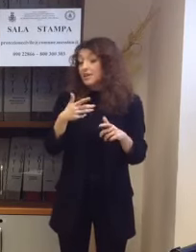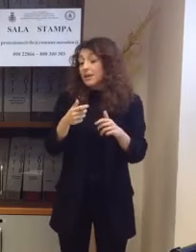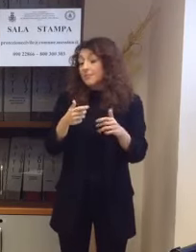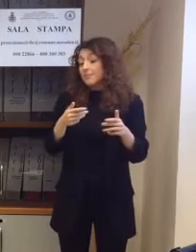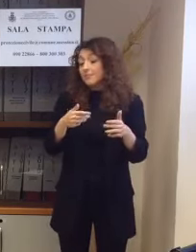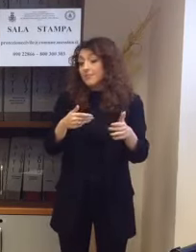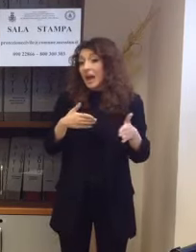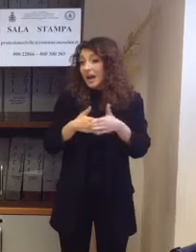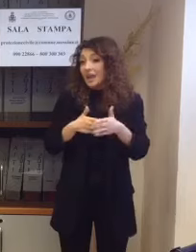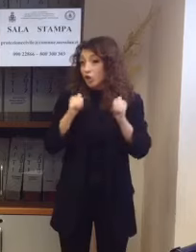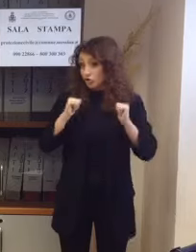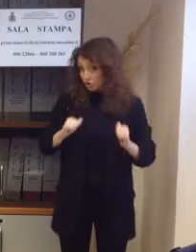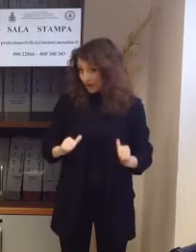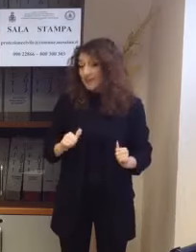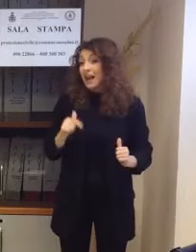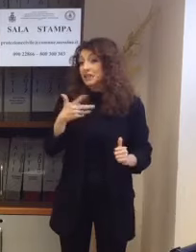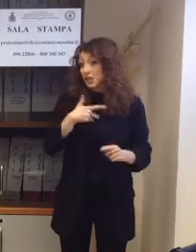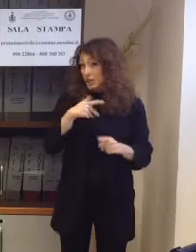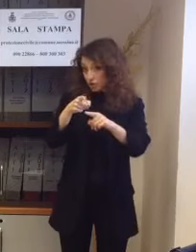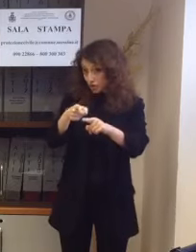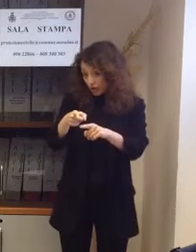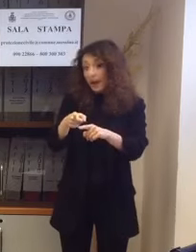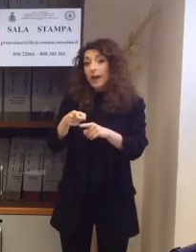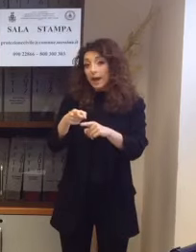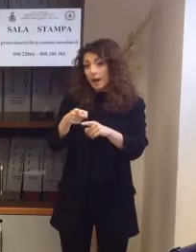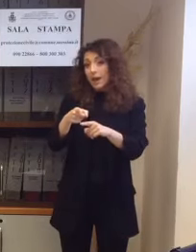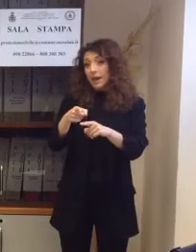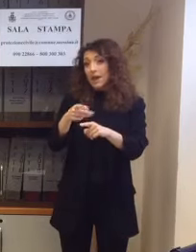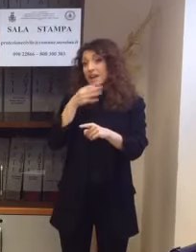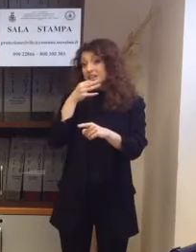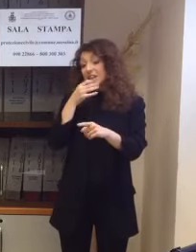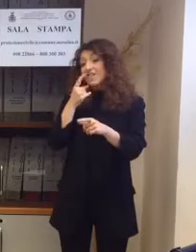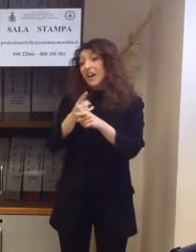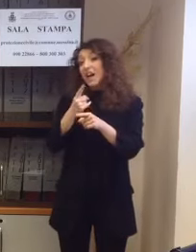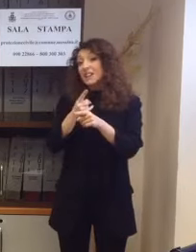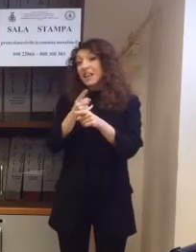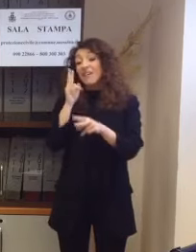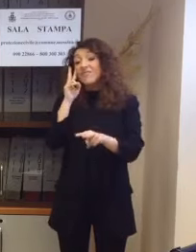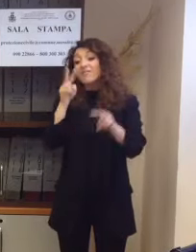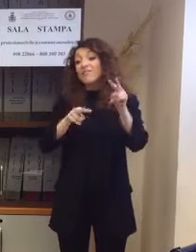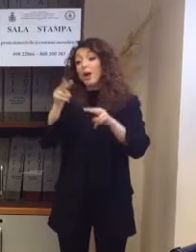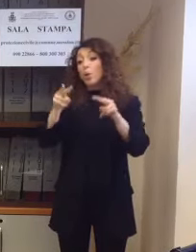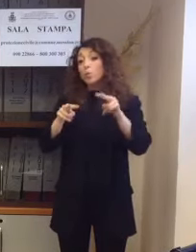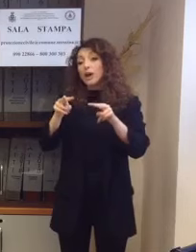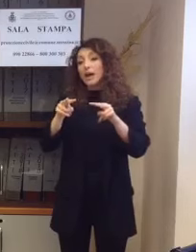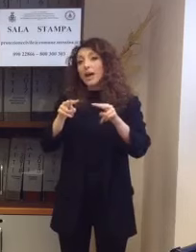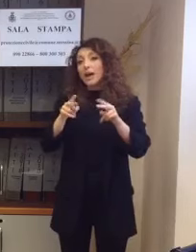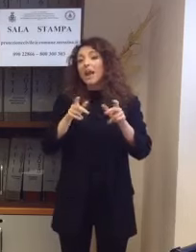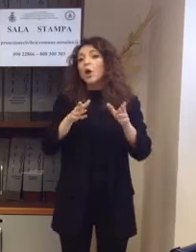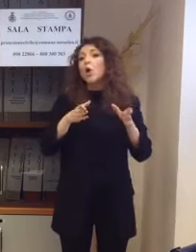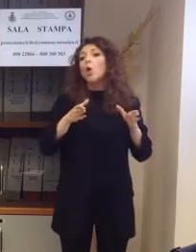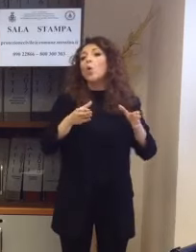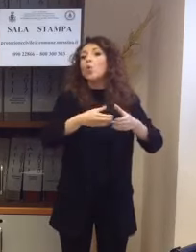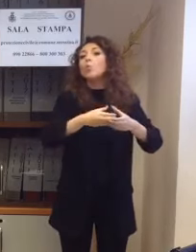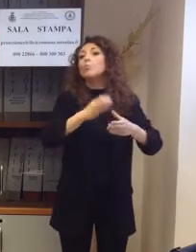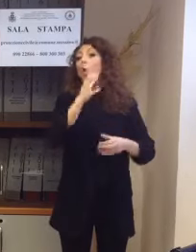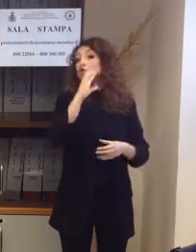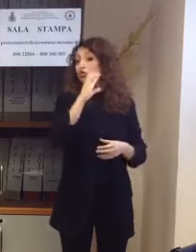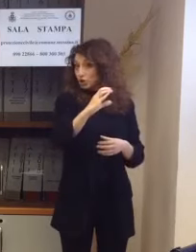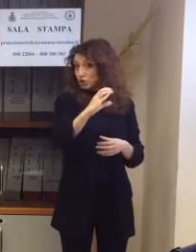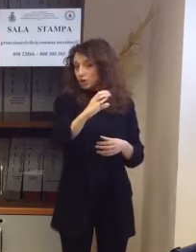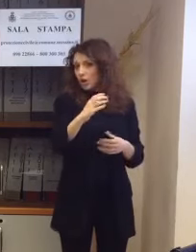doveva essere messa a verifica come tutti quelli che hanno il reddito di cittadinanza categoria sì. Quindi